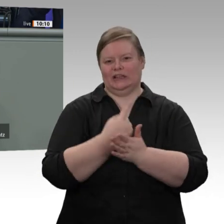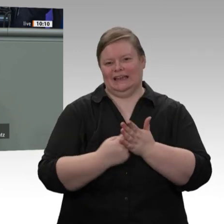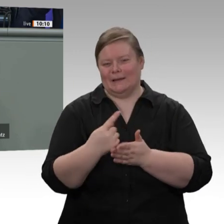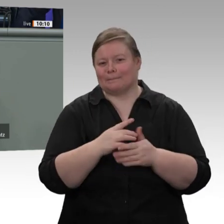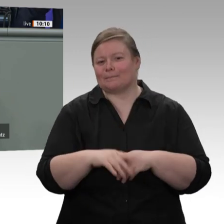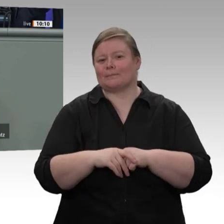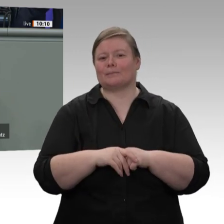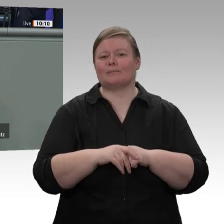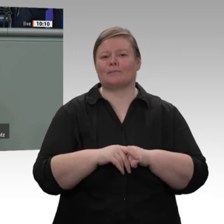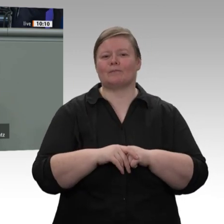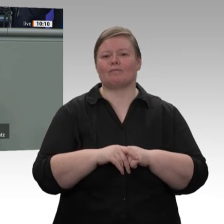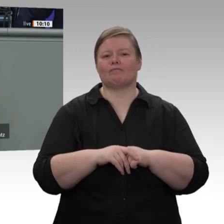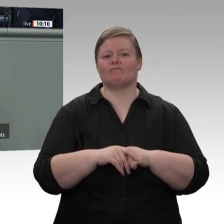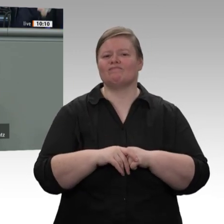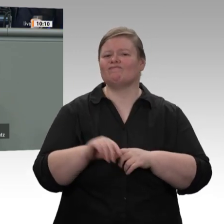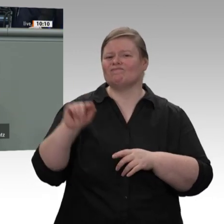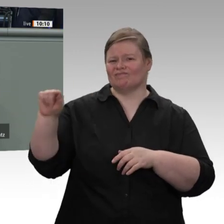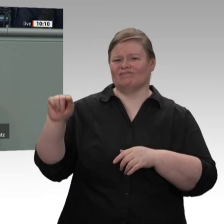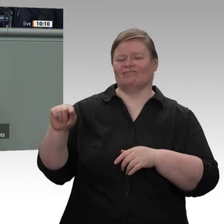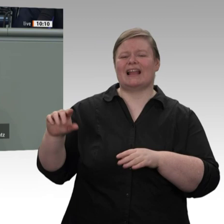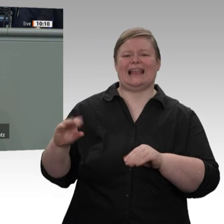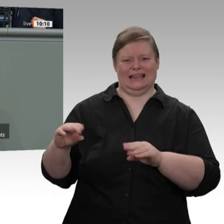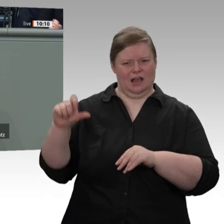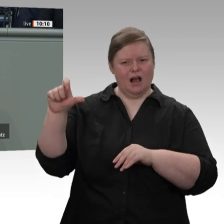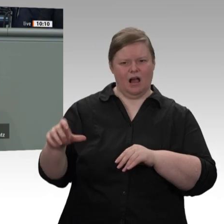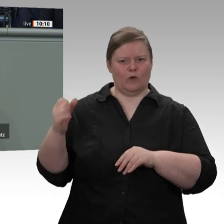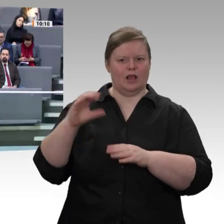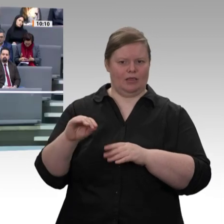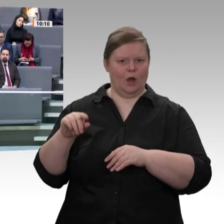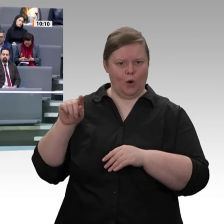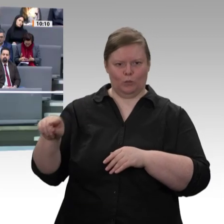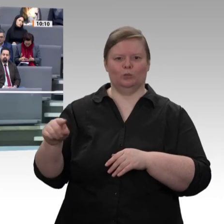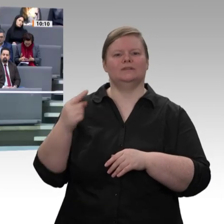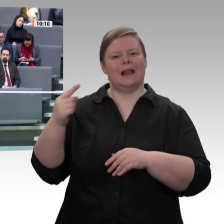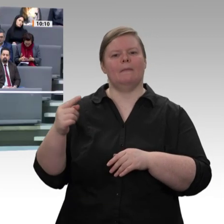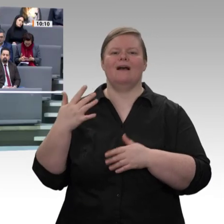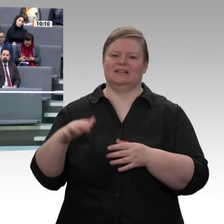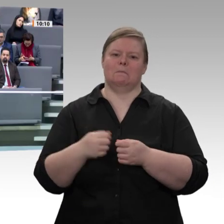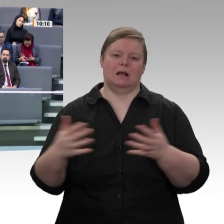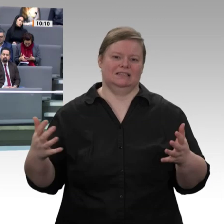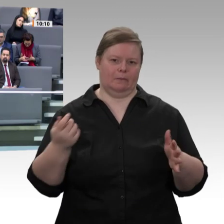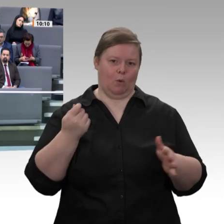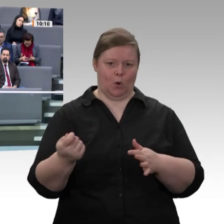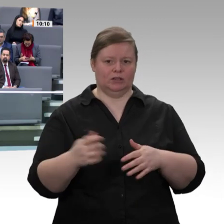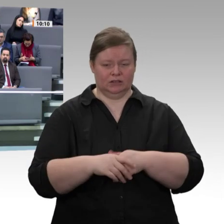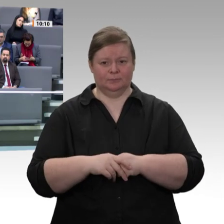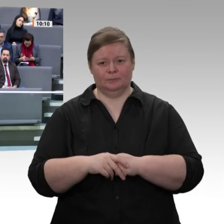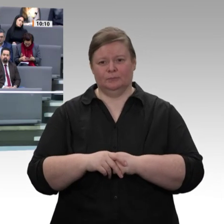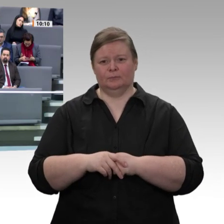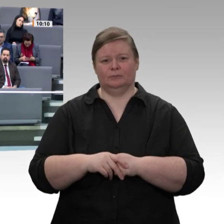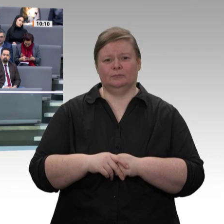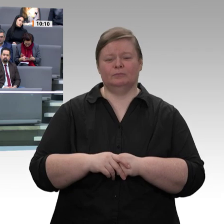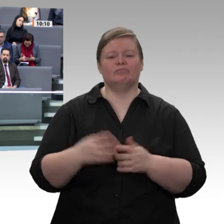lassen. Die Opfer wurden mitten aus dem Leben, mitten aus unserer Gesellschaft gerissen. Und unsere Gedanken sind bei